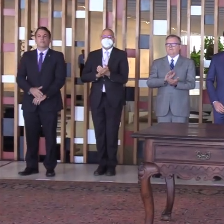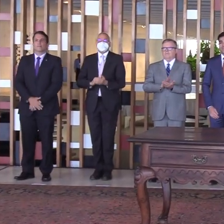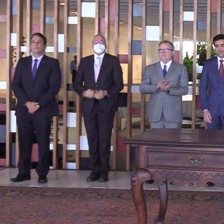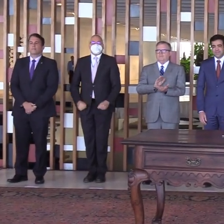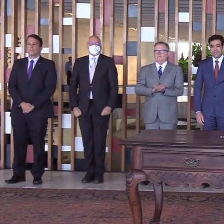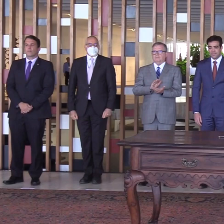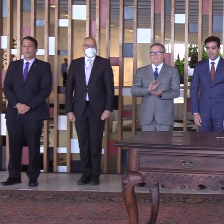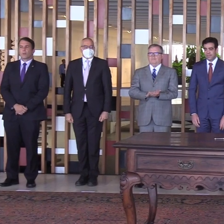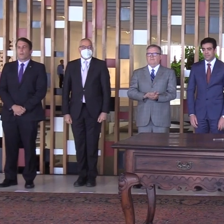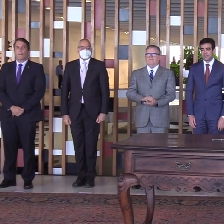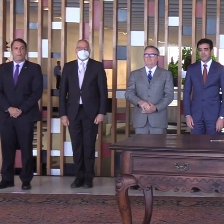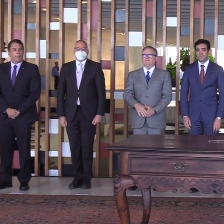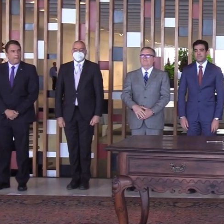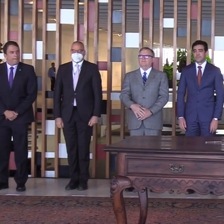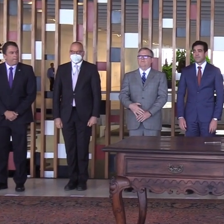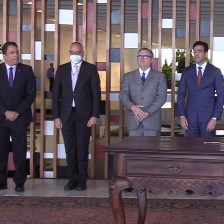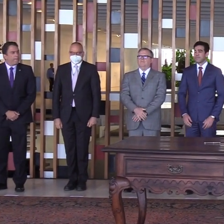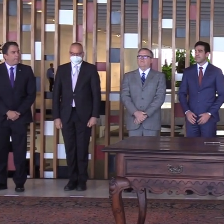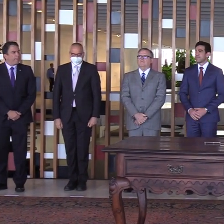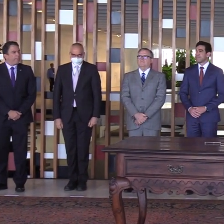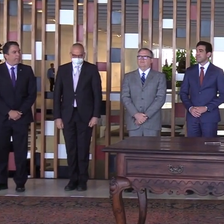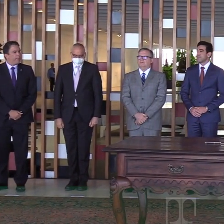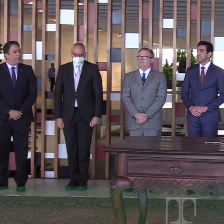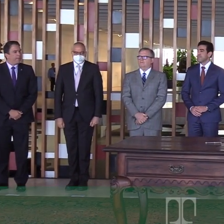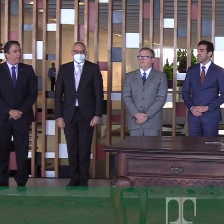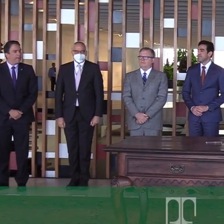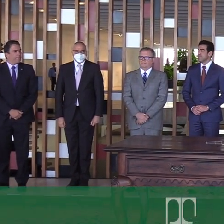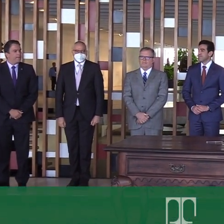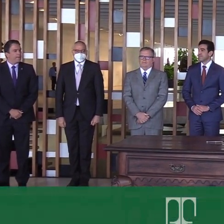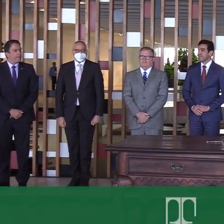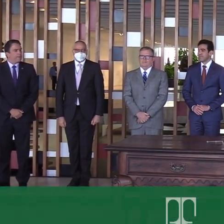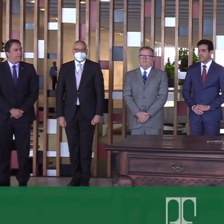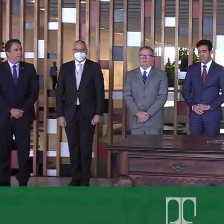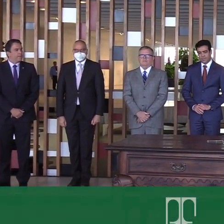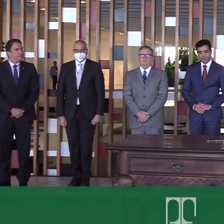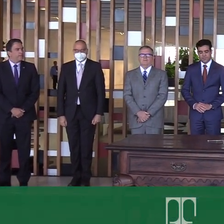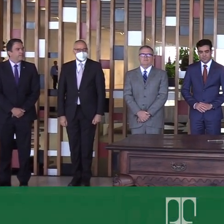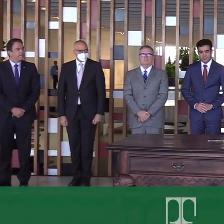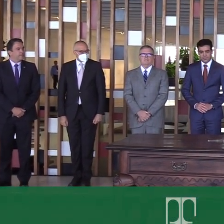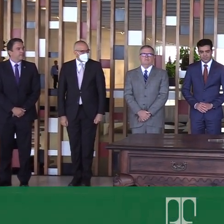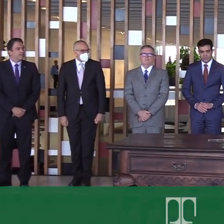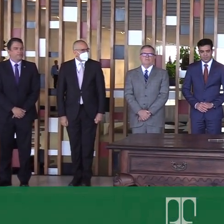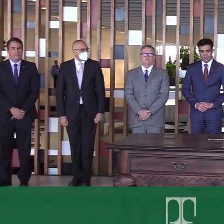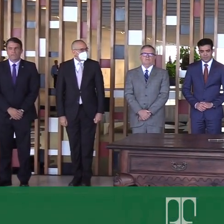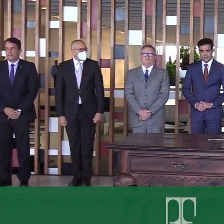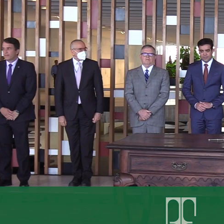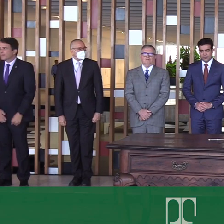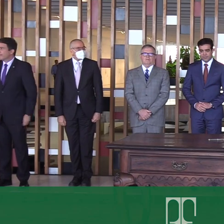Senhoras e senhores, está encerrada esta cerimônia.